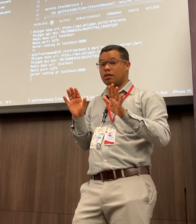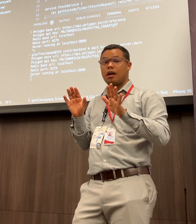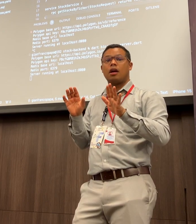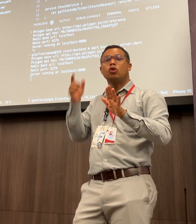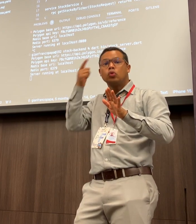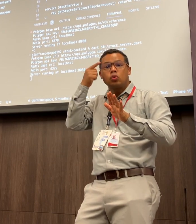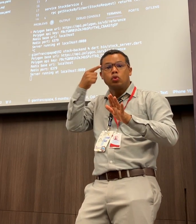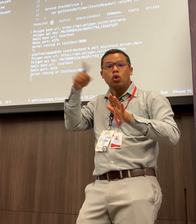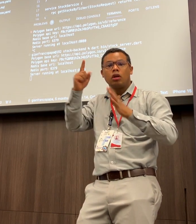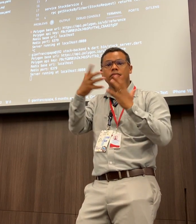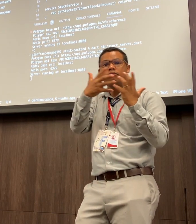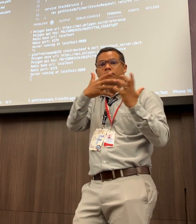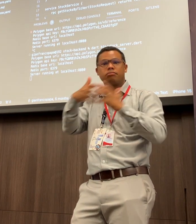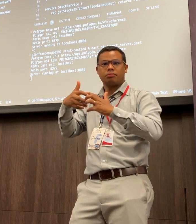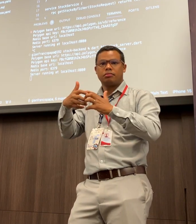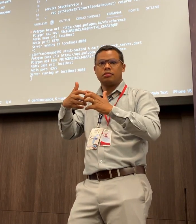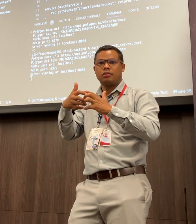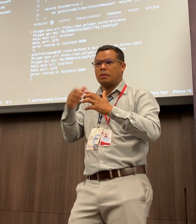esto, podemos ver